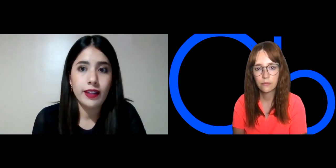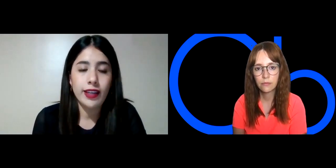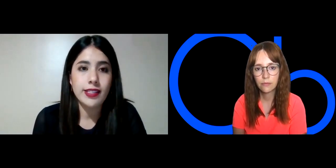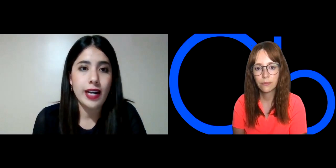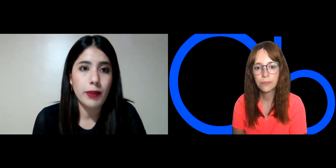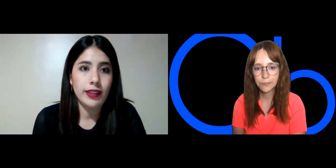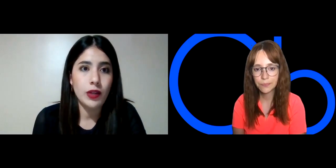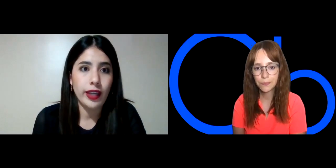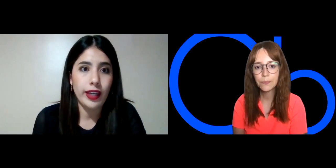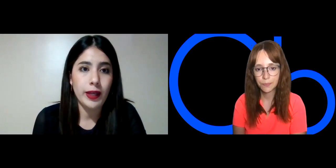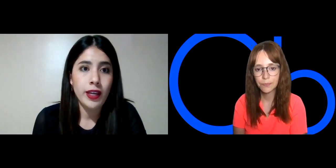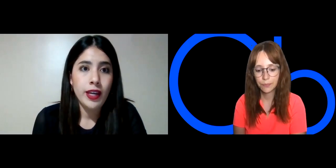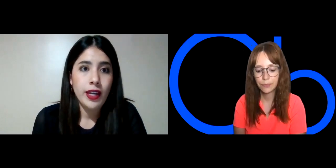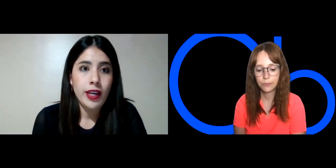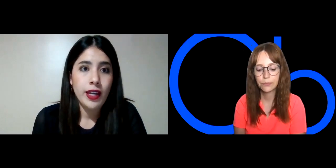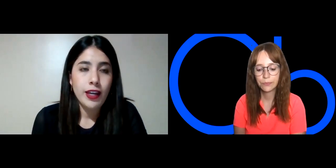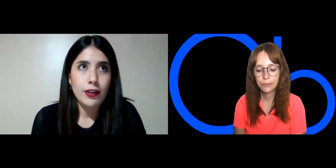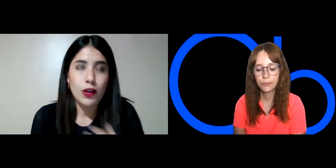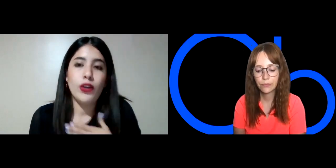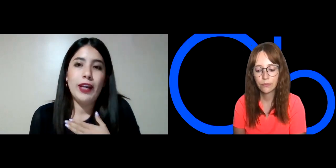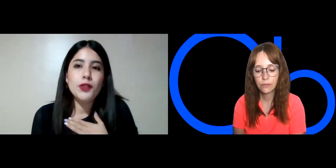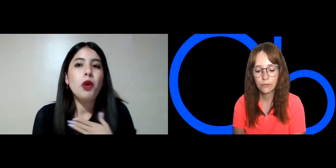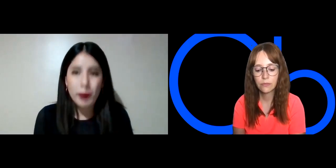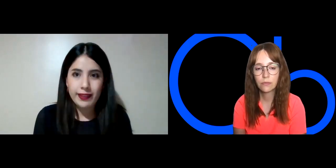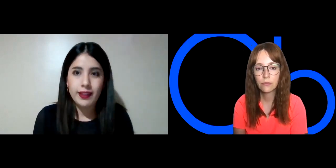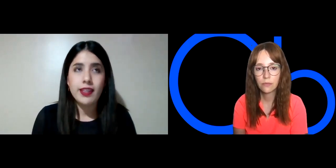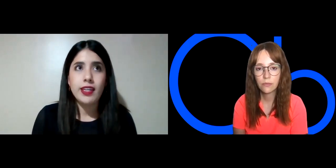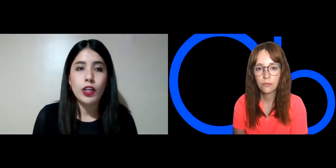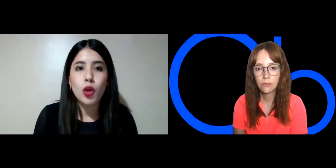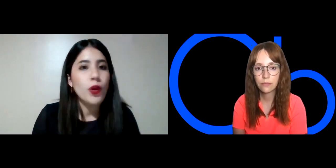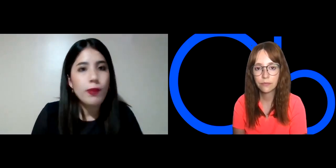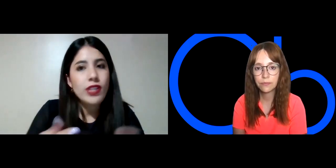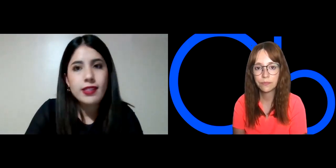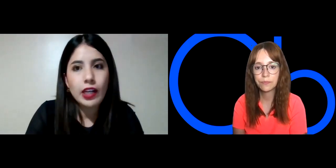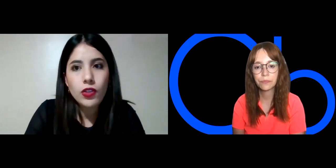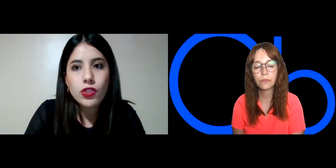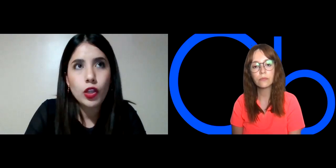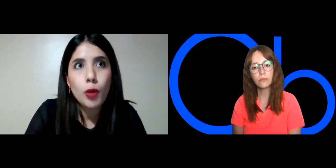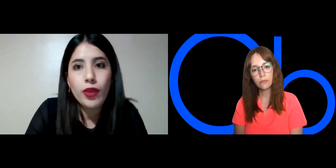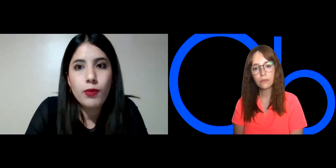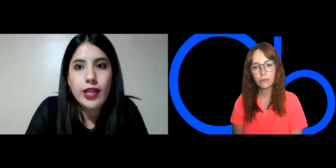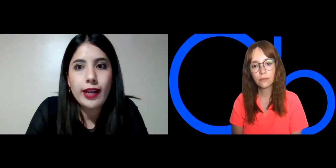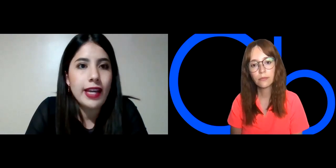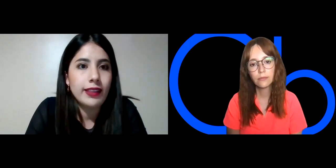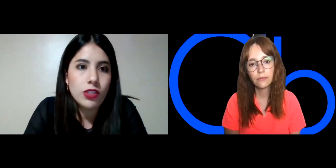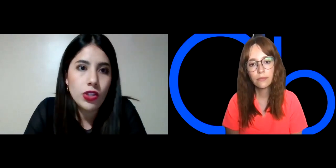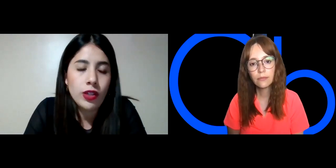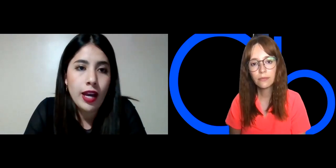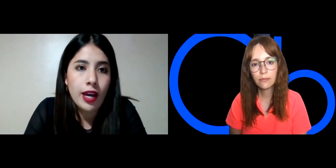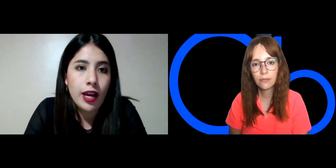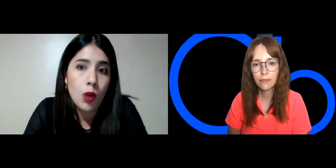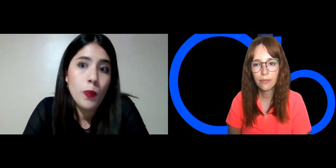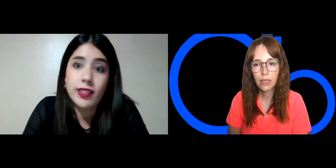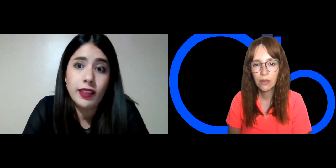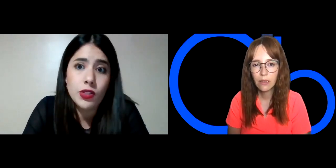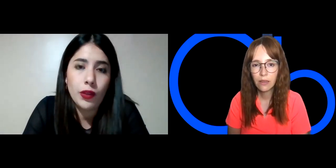igualitaria, que es realmente lo que nos compete y no podemos hacerlo si no podemos darle esa atención